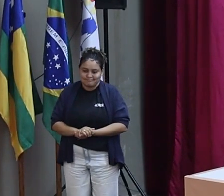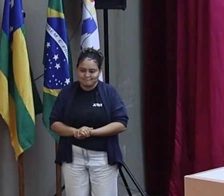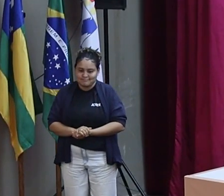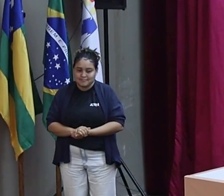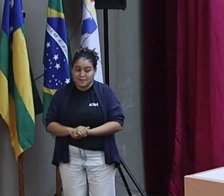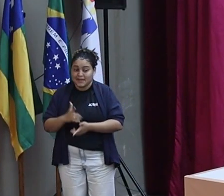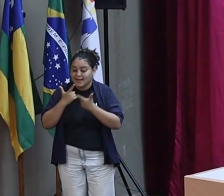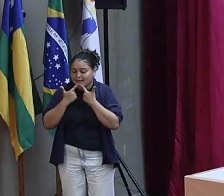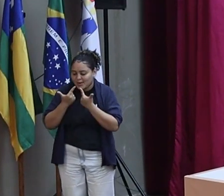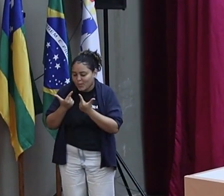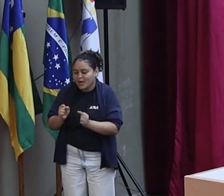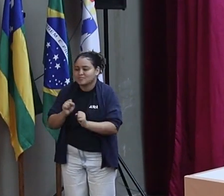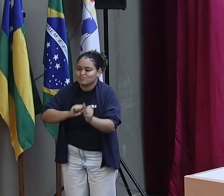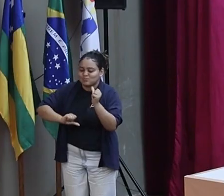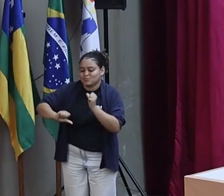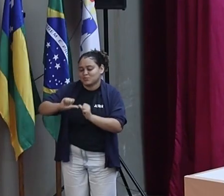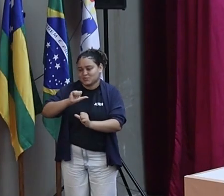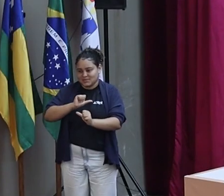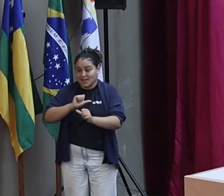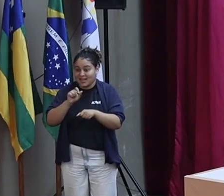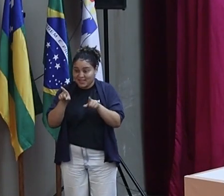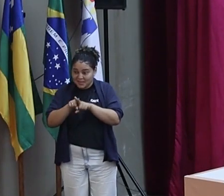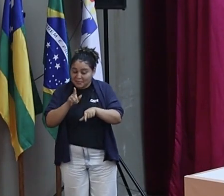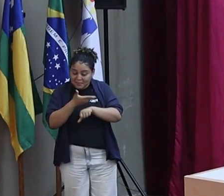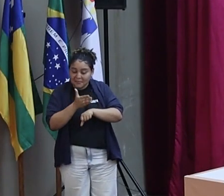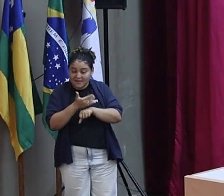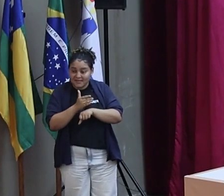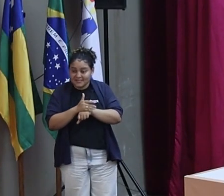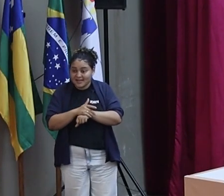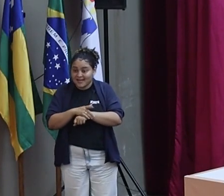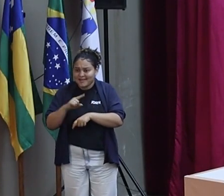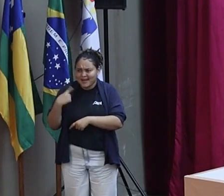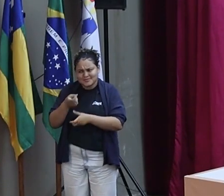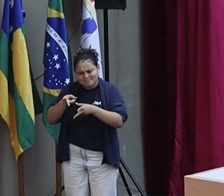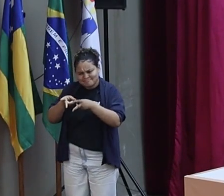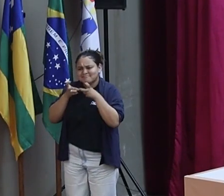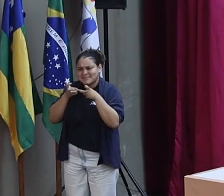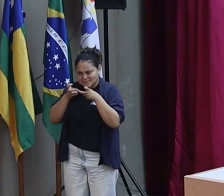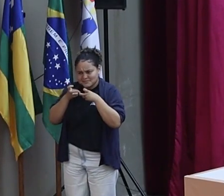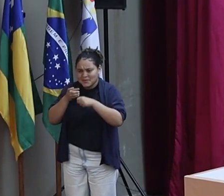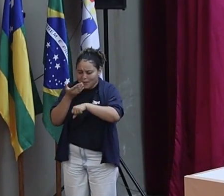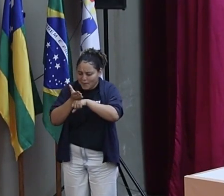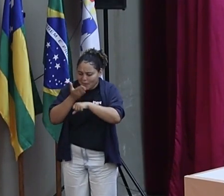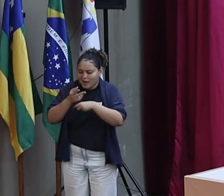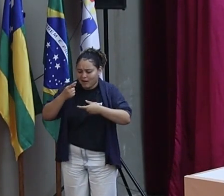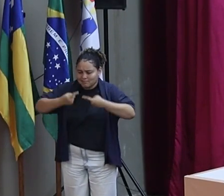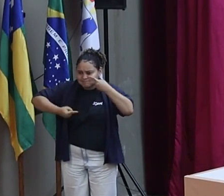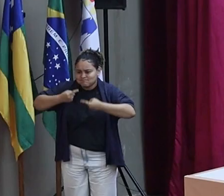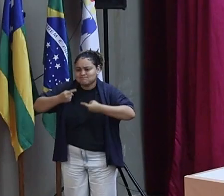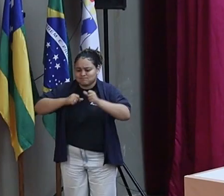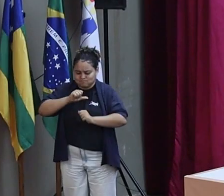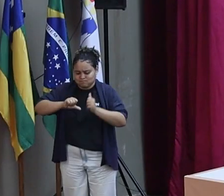linguagem é transformadora e que ela transforma e que a praxis transforma se mostrou também nessa praxis política de transformação